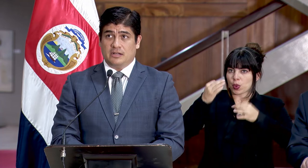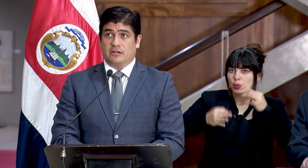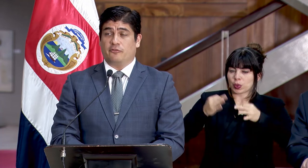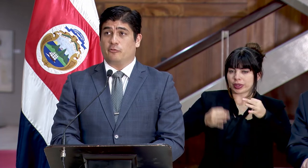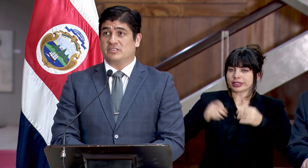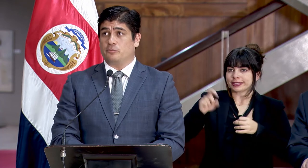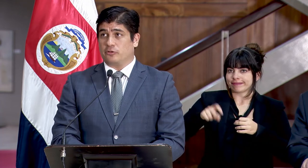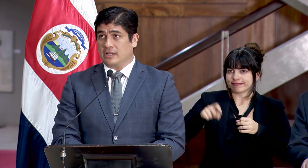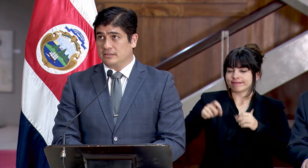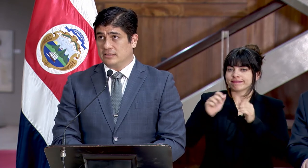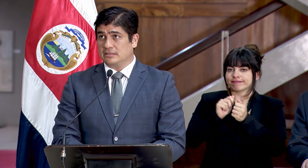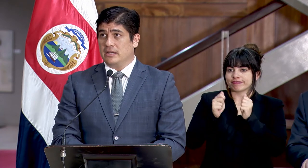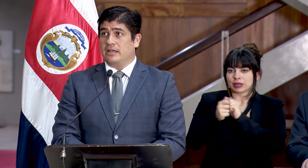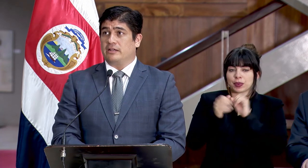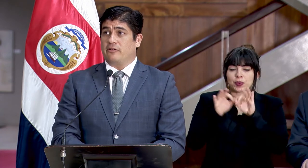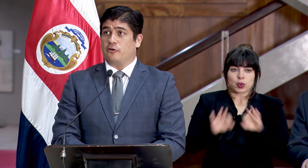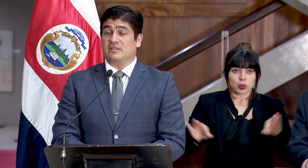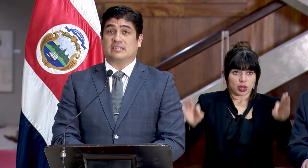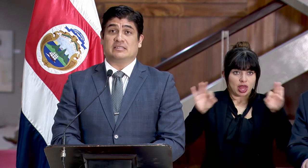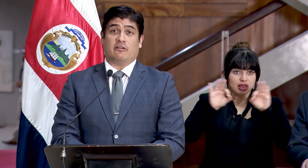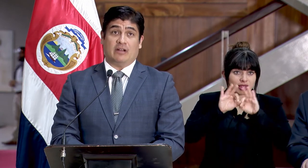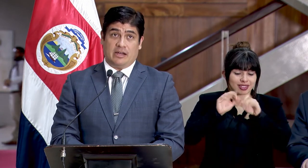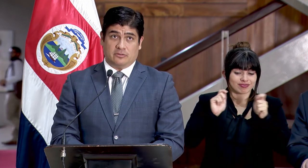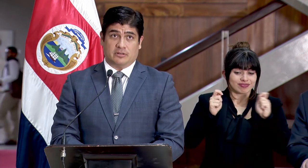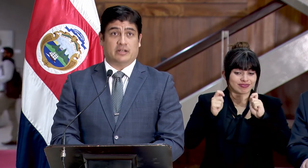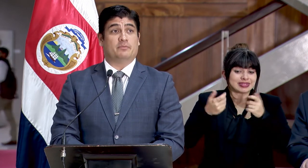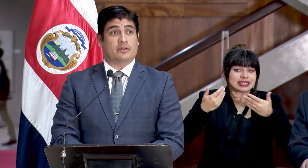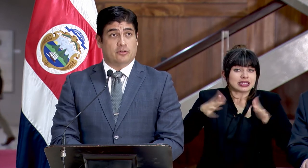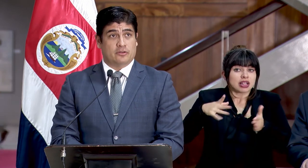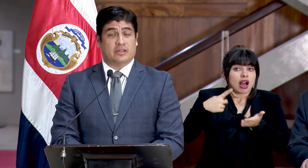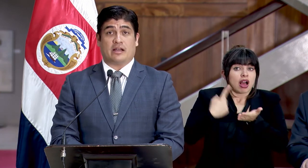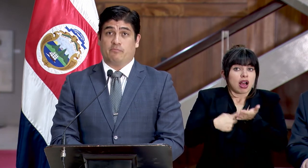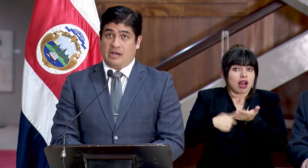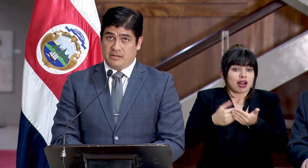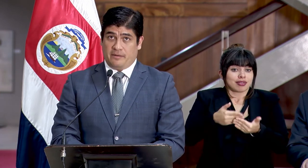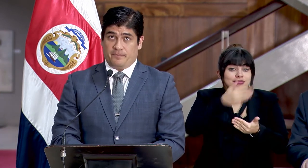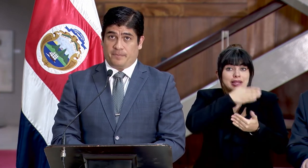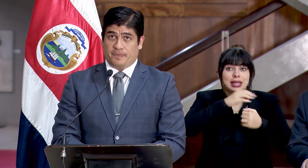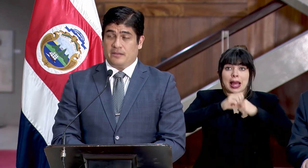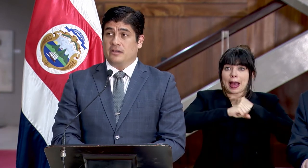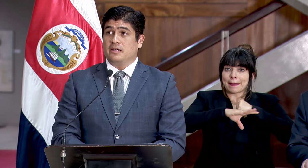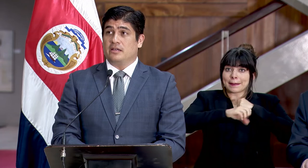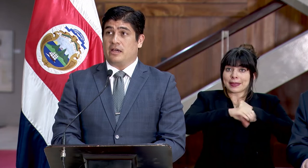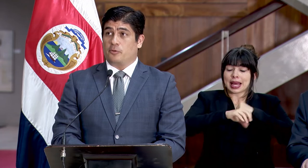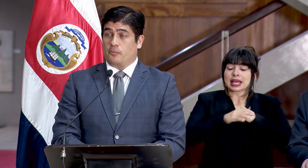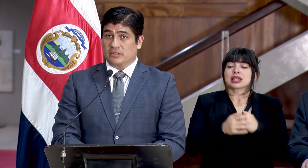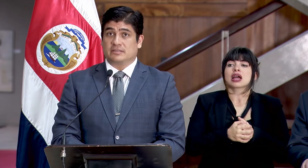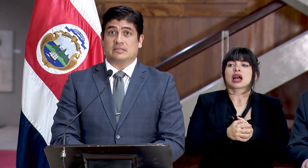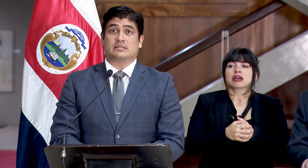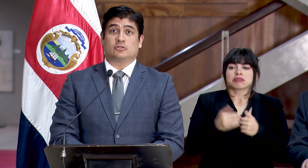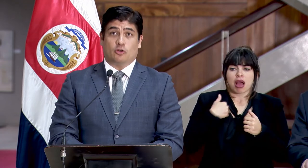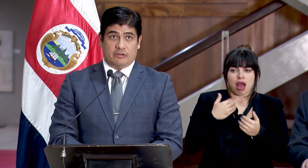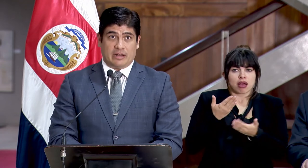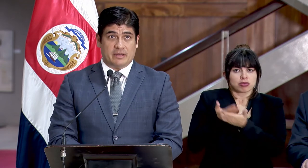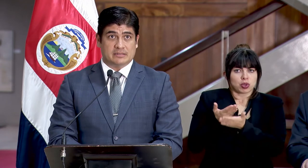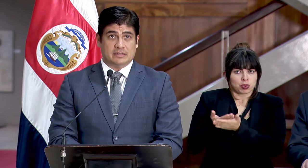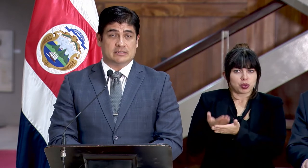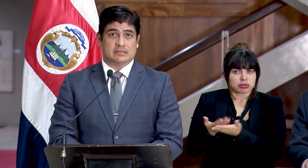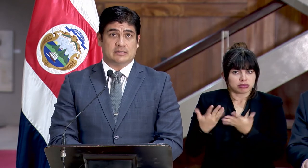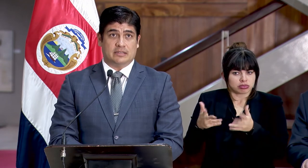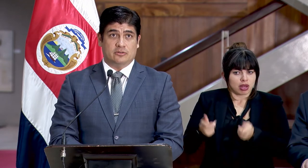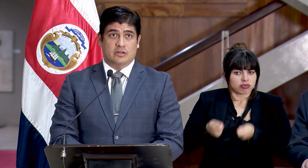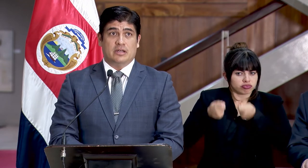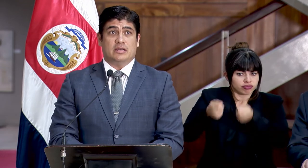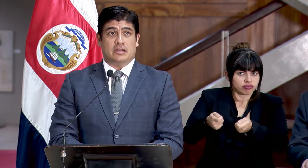Judicial. Reformas importantes, reformas que se hablaron en el periodo de campaña y que hay propuestas sobre la mesa